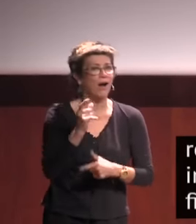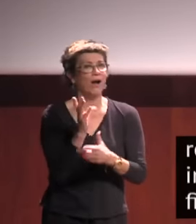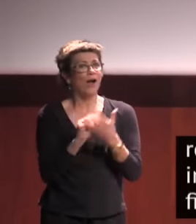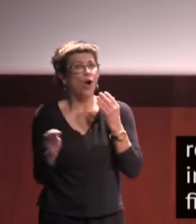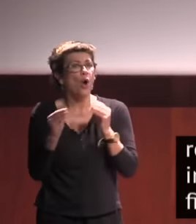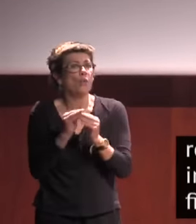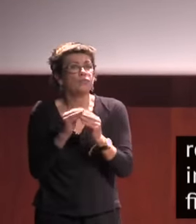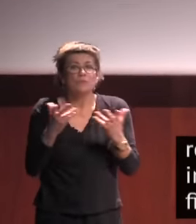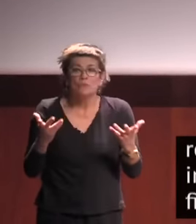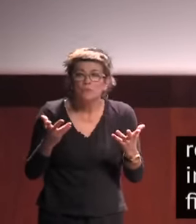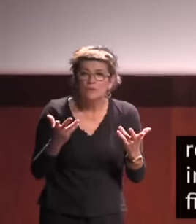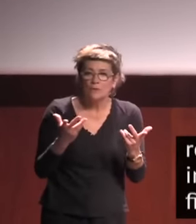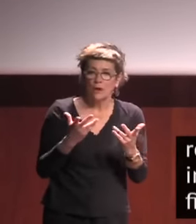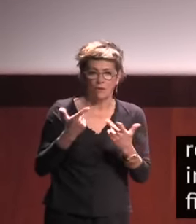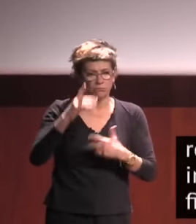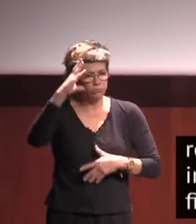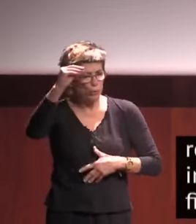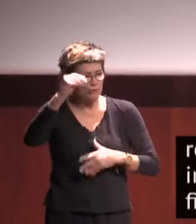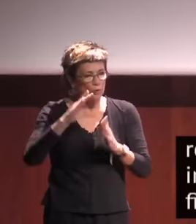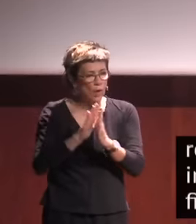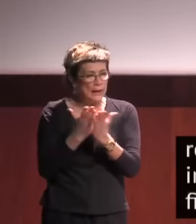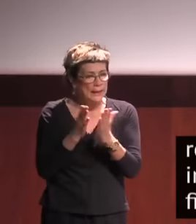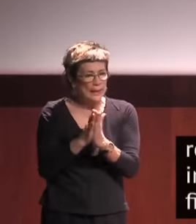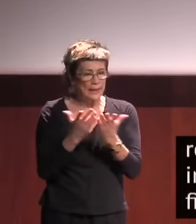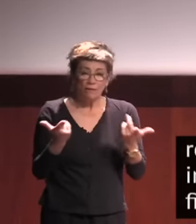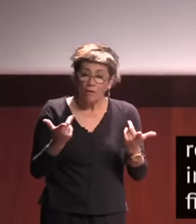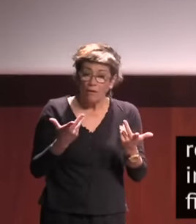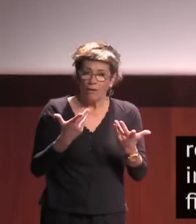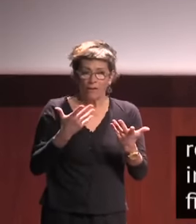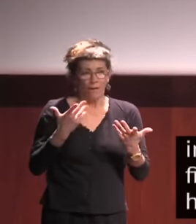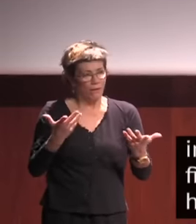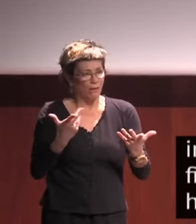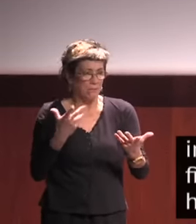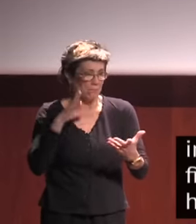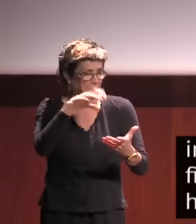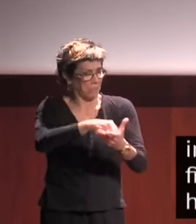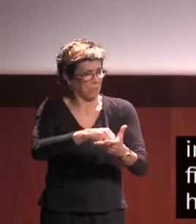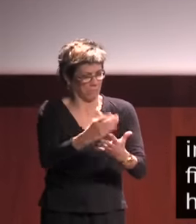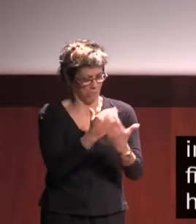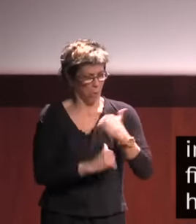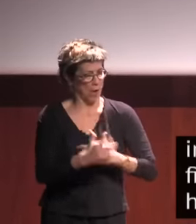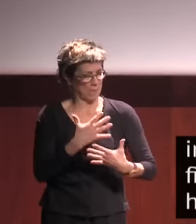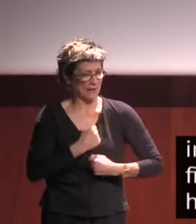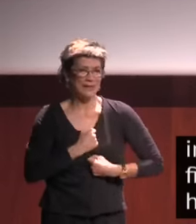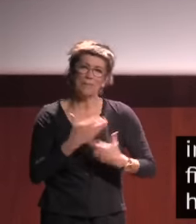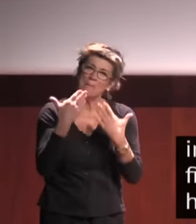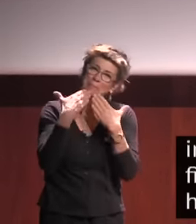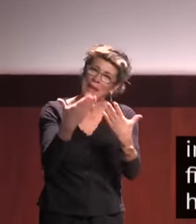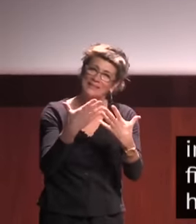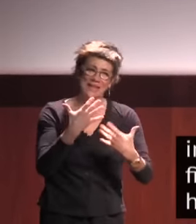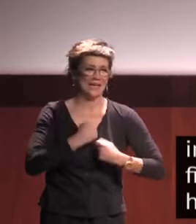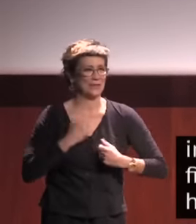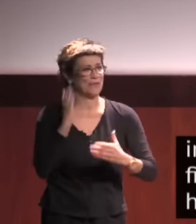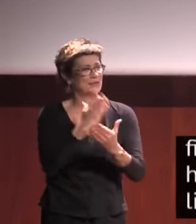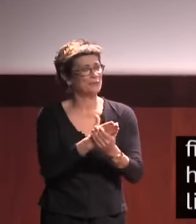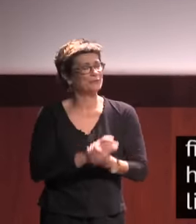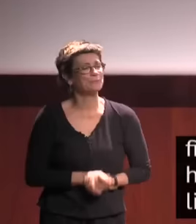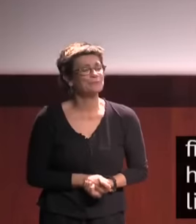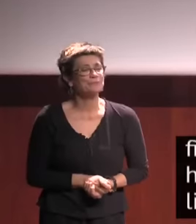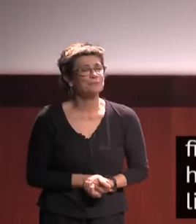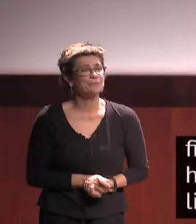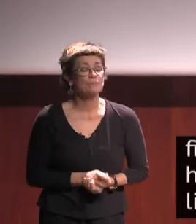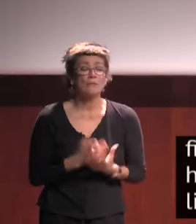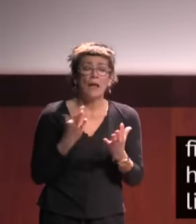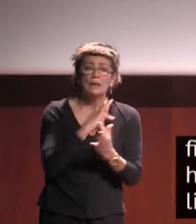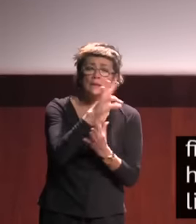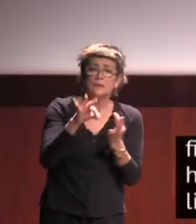du livre lorsqu'on est professionnel du livre. Merci à tous de vous prêter courageusement au jeu. Le cycle des